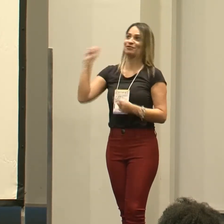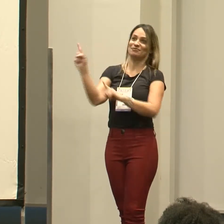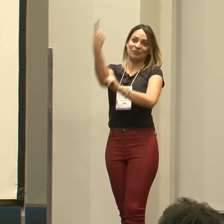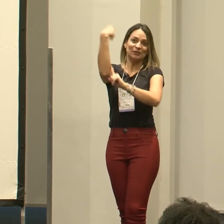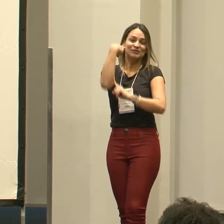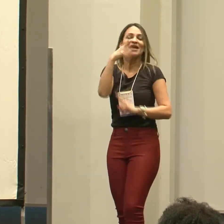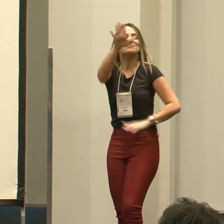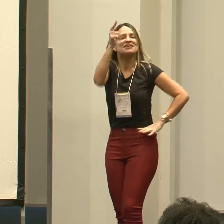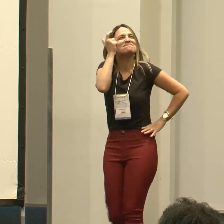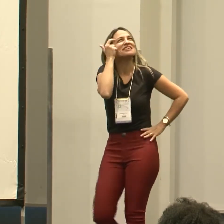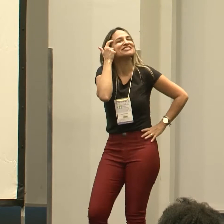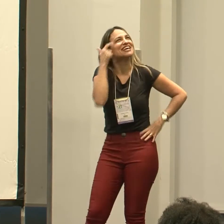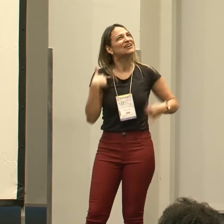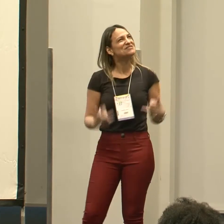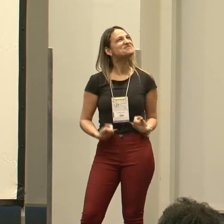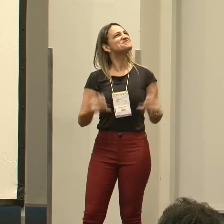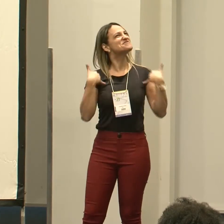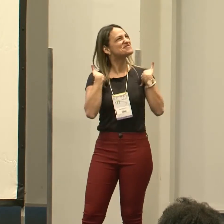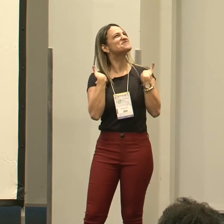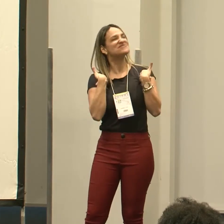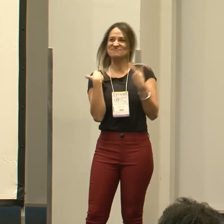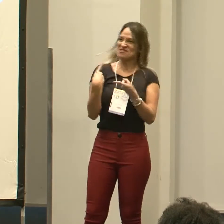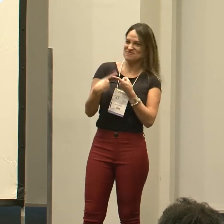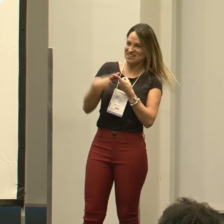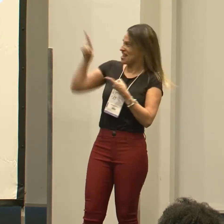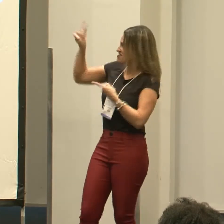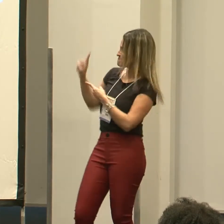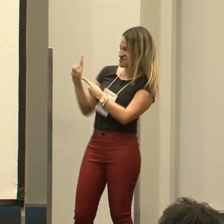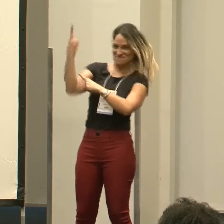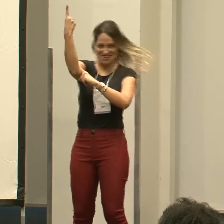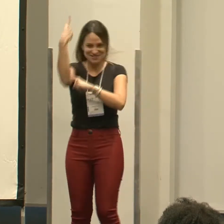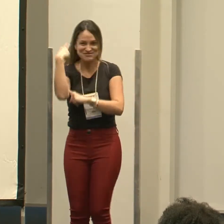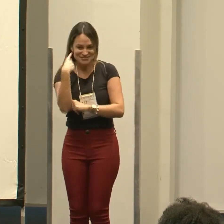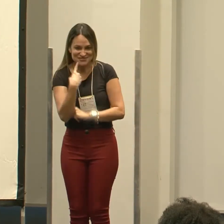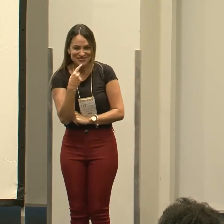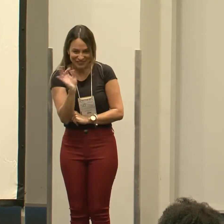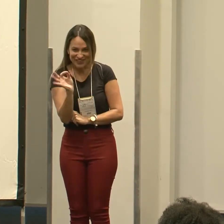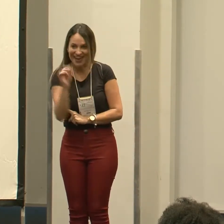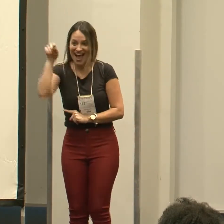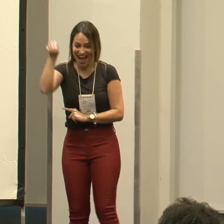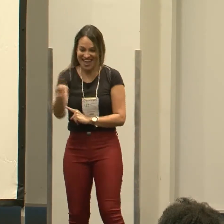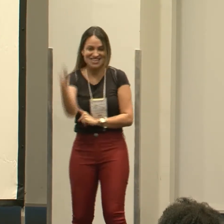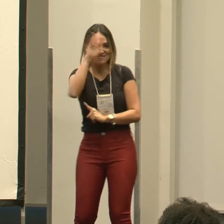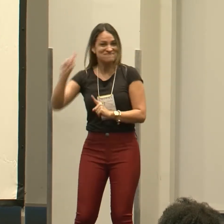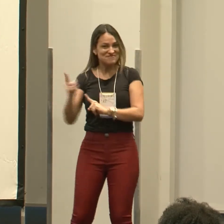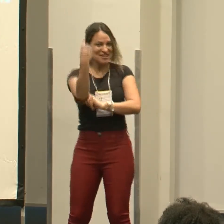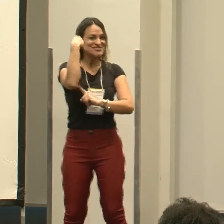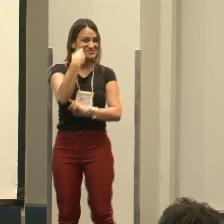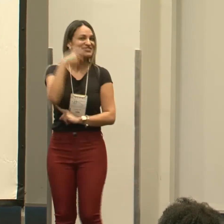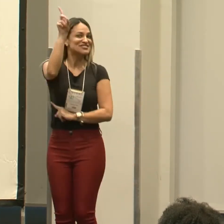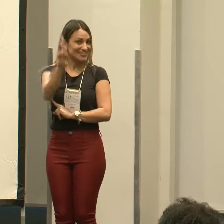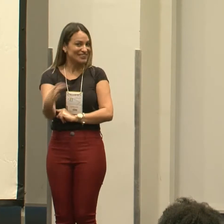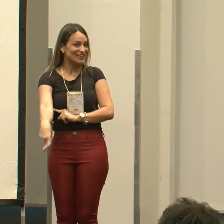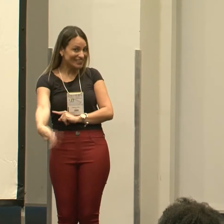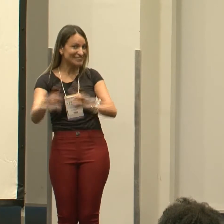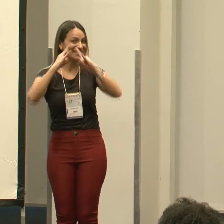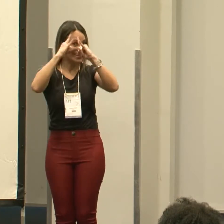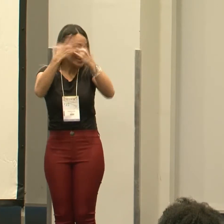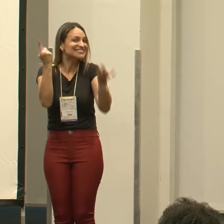para os surdos. Rouet, o primeiro surdo, eu fico pensando, né, o orgulho que nós temos do primeiro surdo, né, que veio ao Brasil, que foi